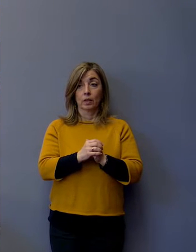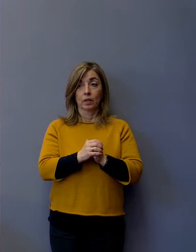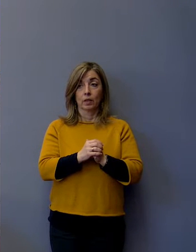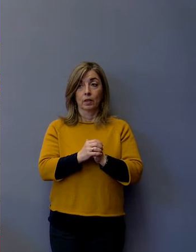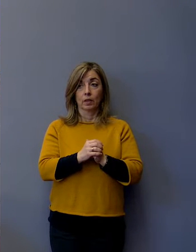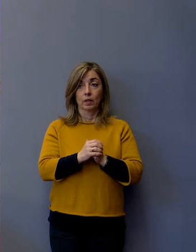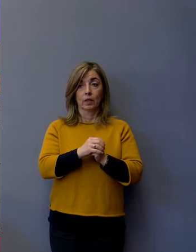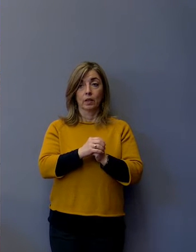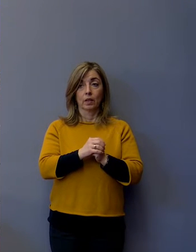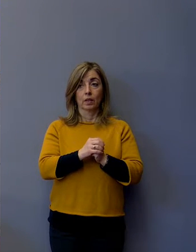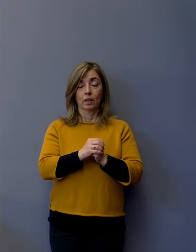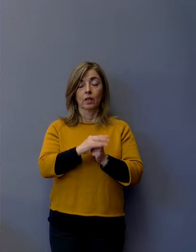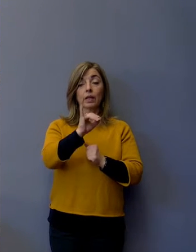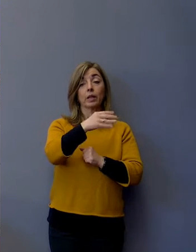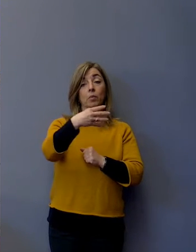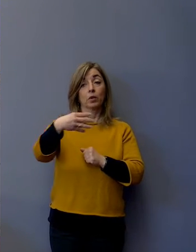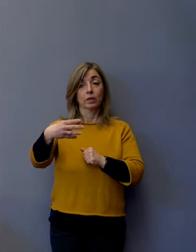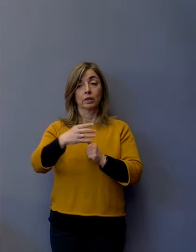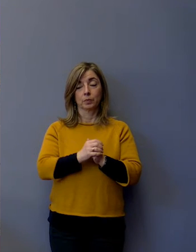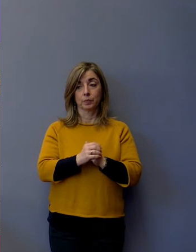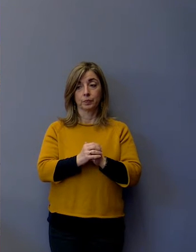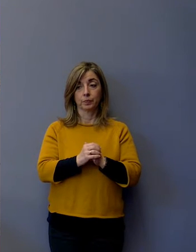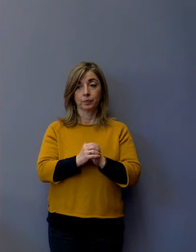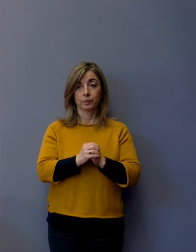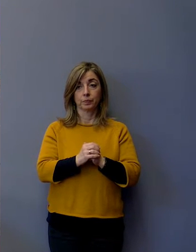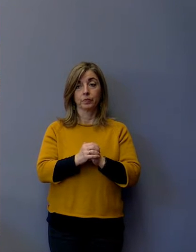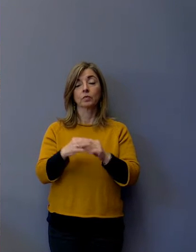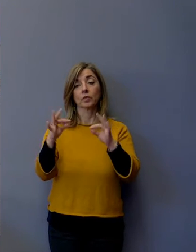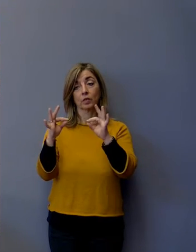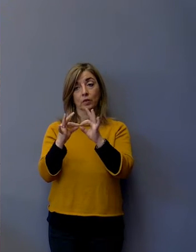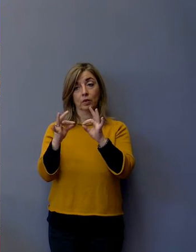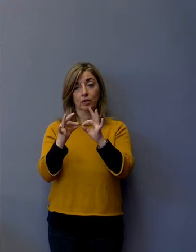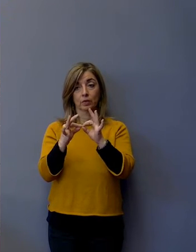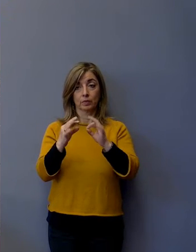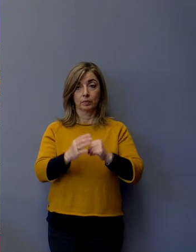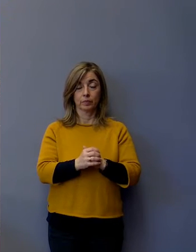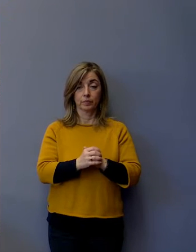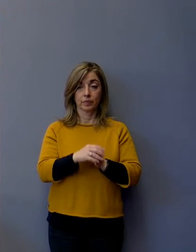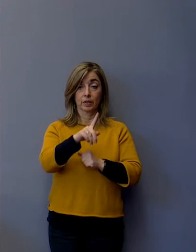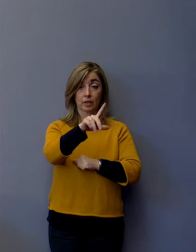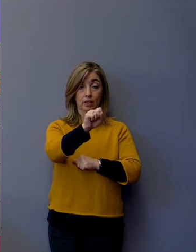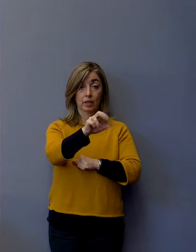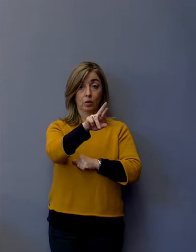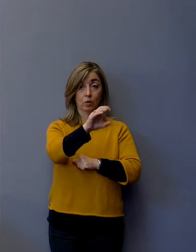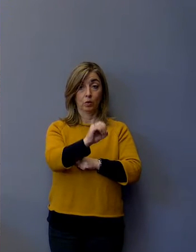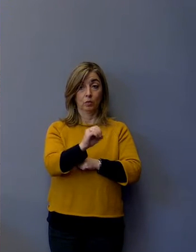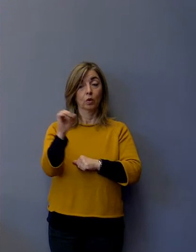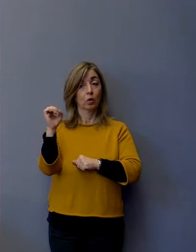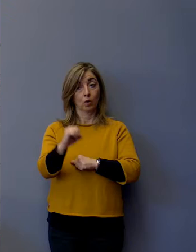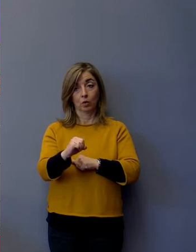la consigliera immordino volevo consigliera laura